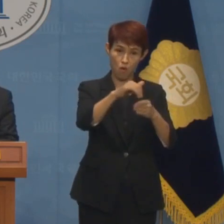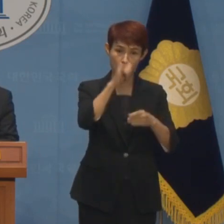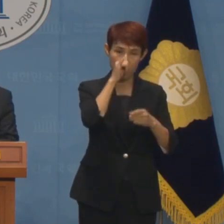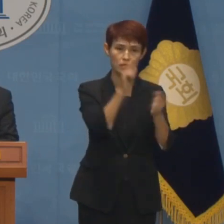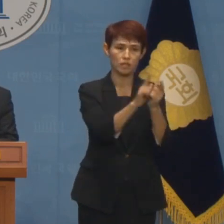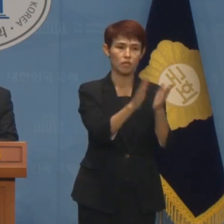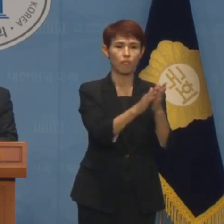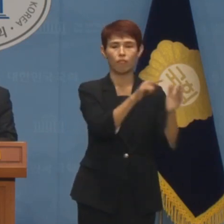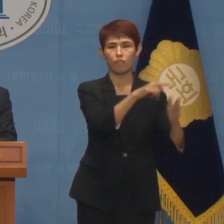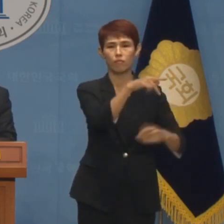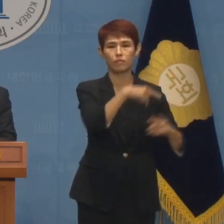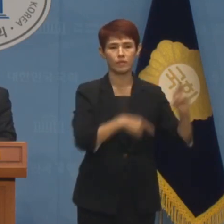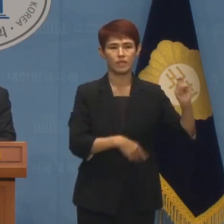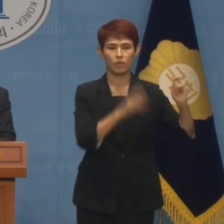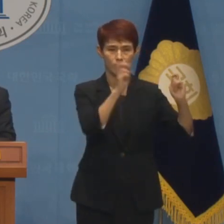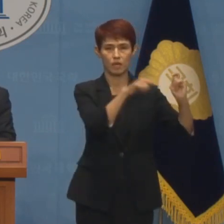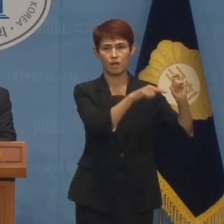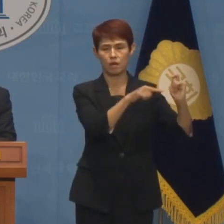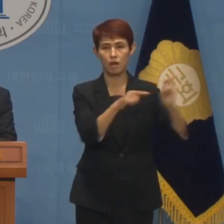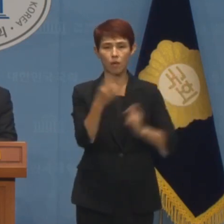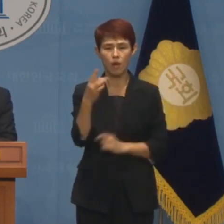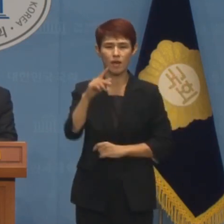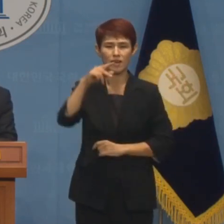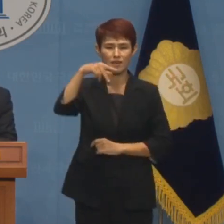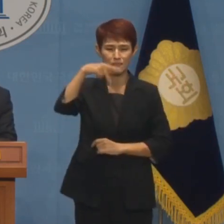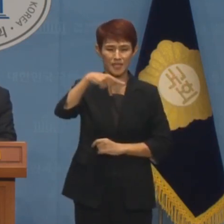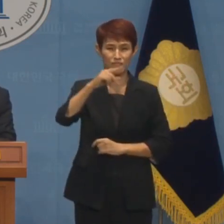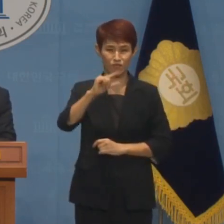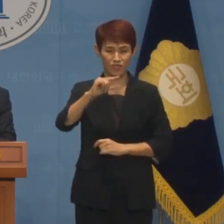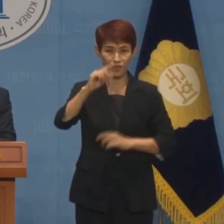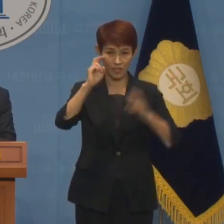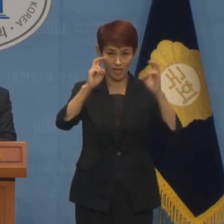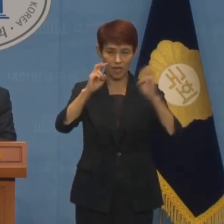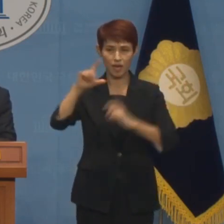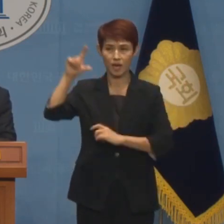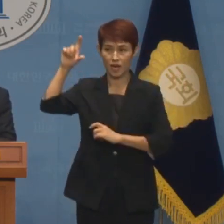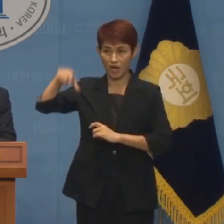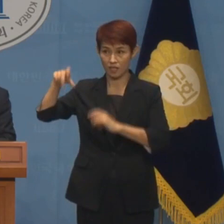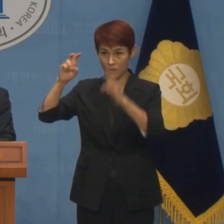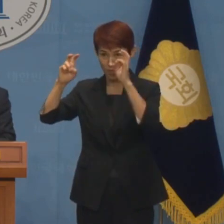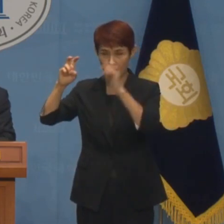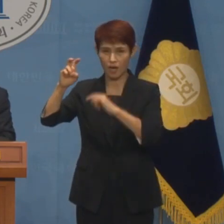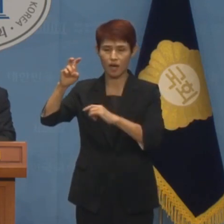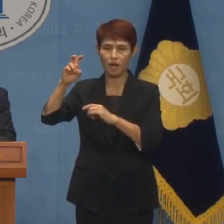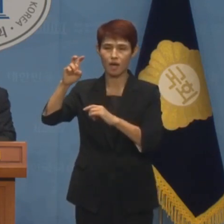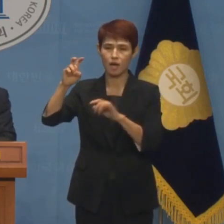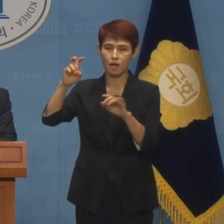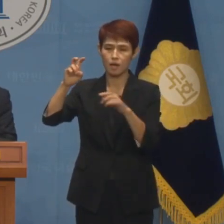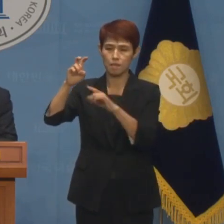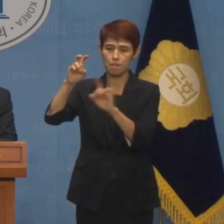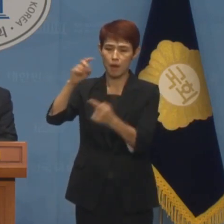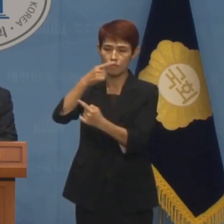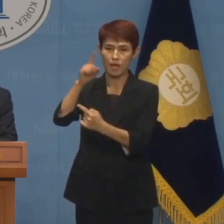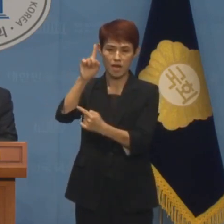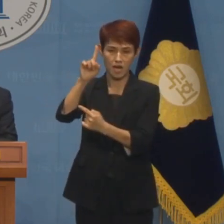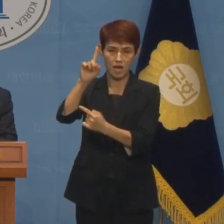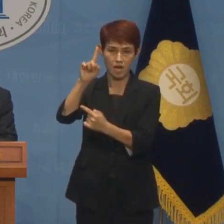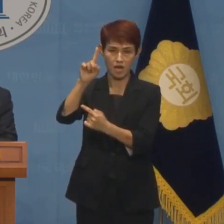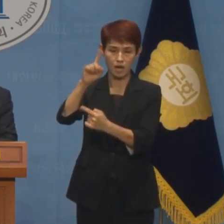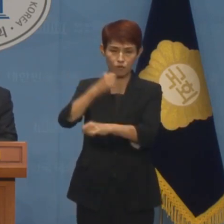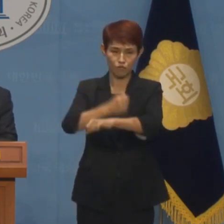그래서 대체로는 피지사가 카드사의 100분의 1 수준의 수수료를 받고 또는 역마진이